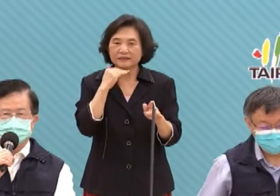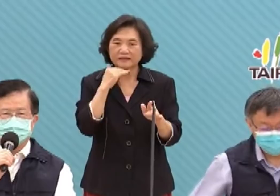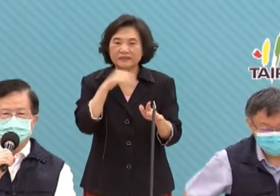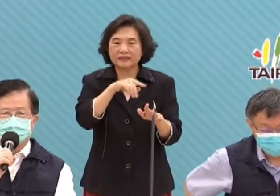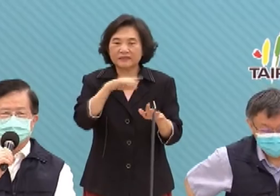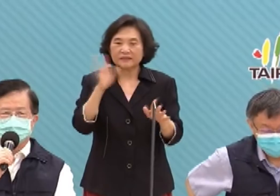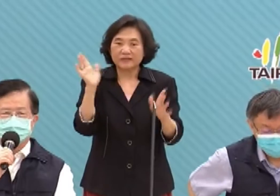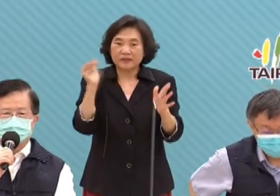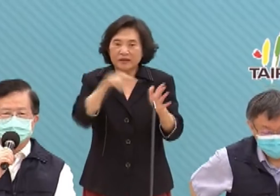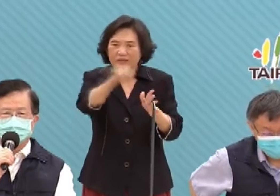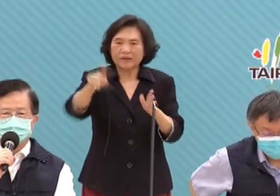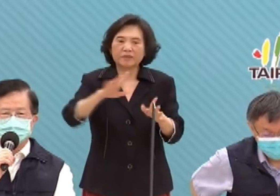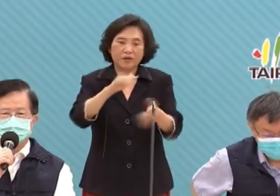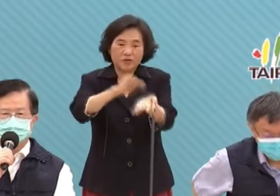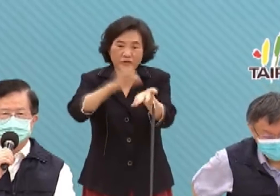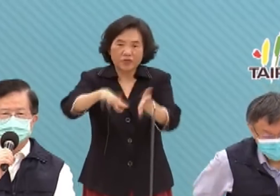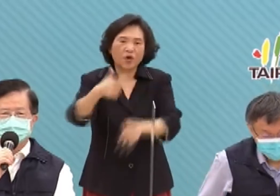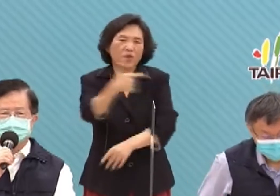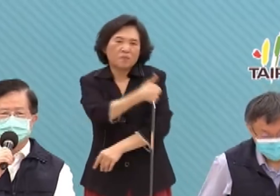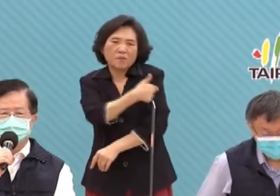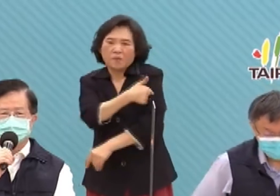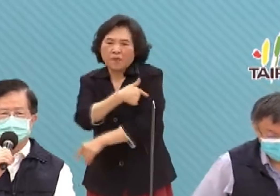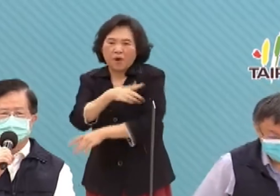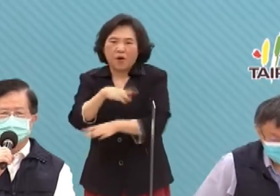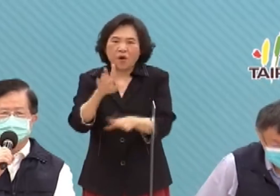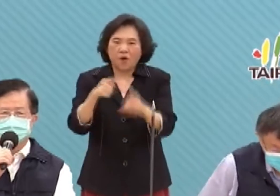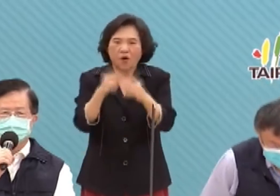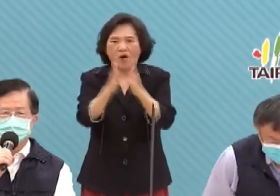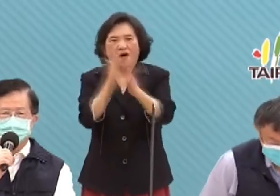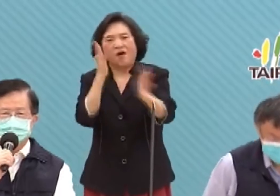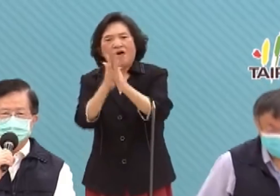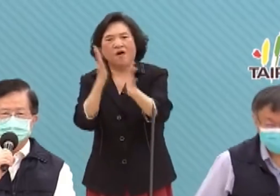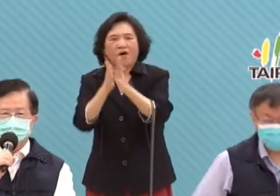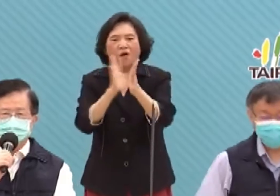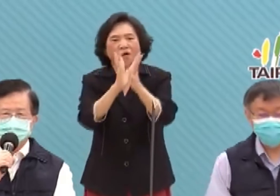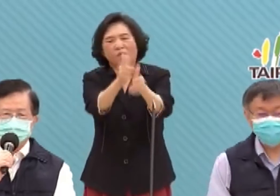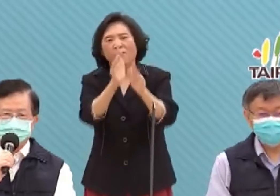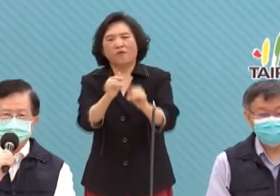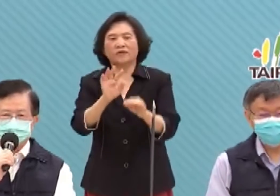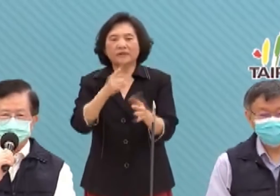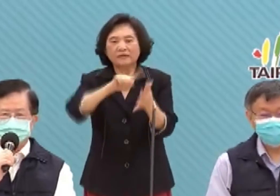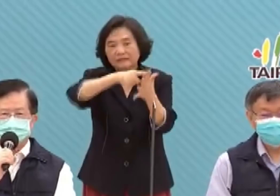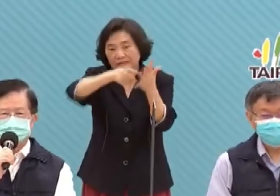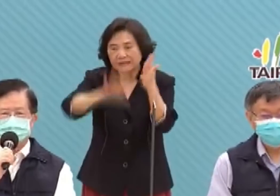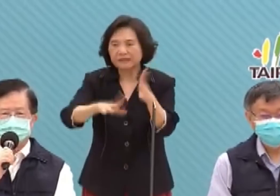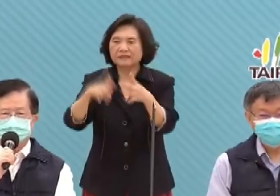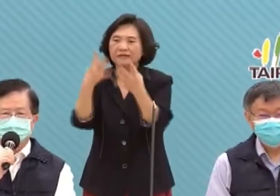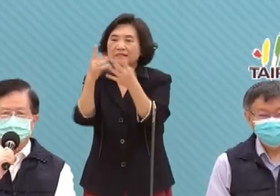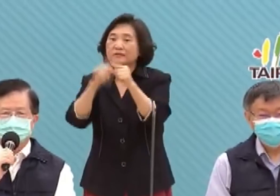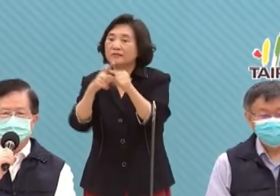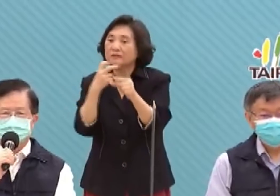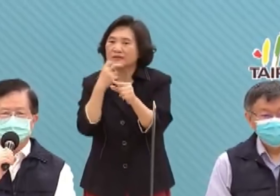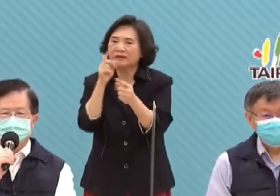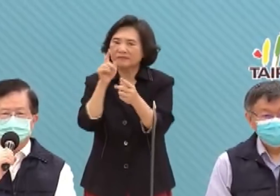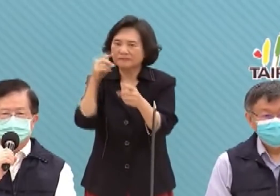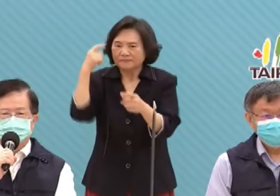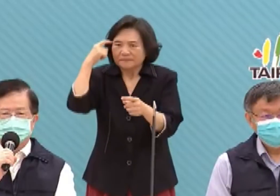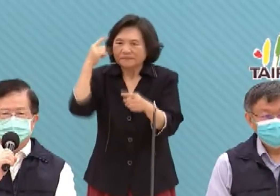命在打，当然还是有一些顺序，哦，所以事实上中央对很多的数字的一个解读，